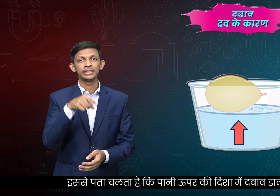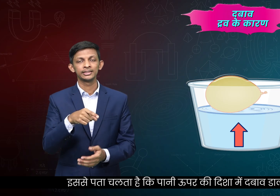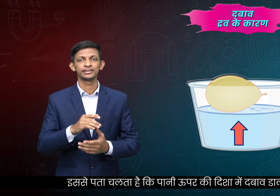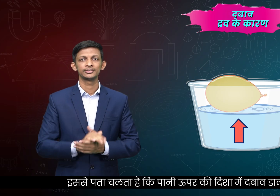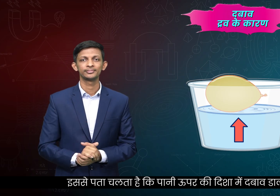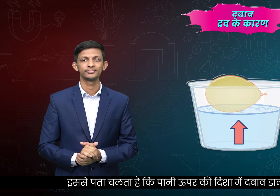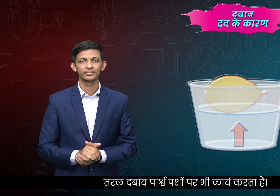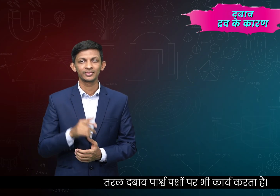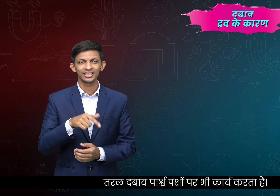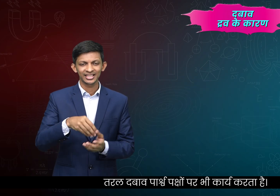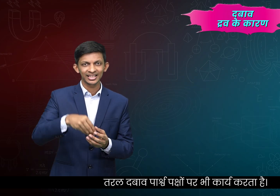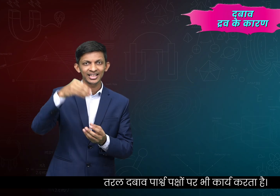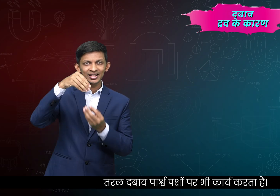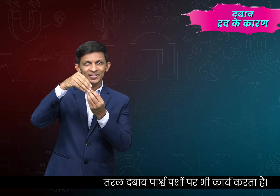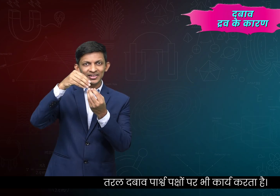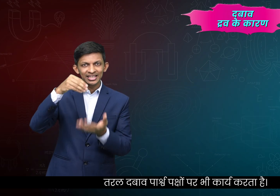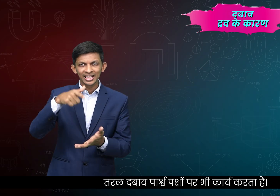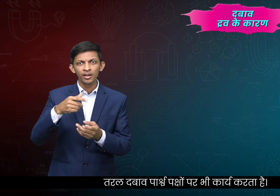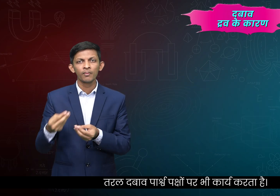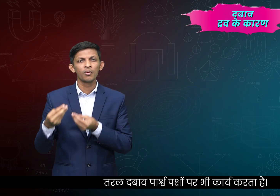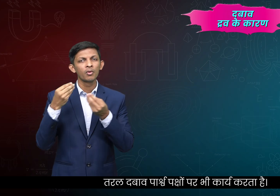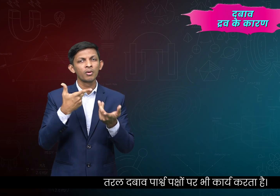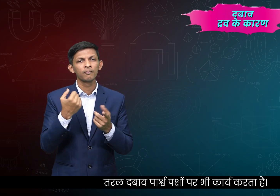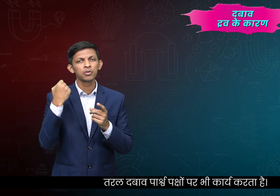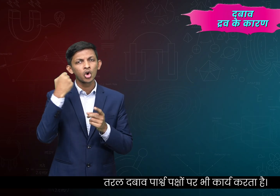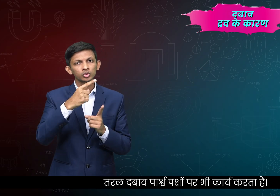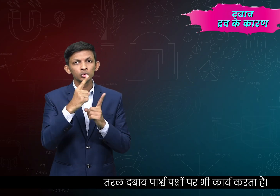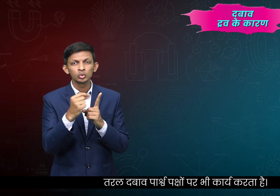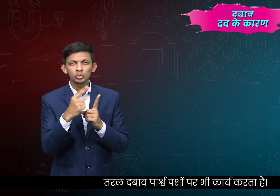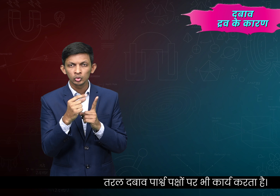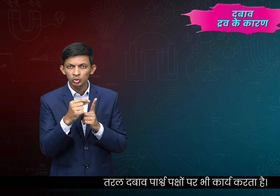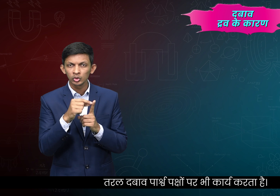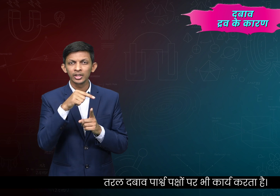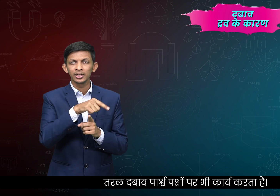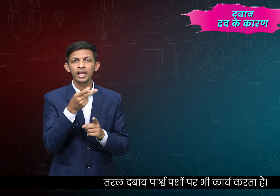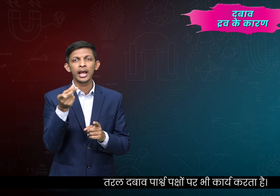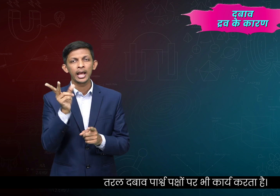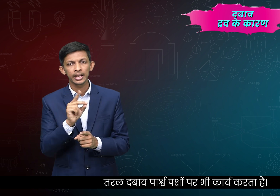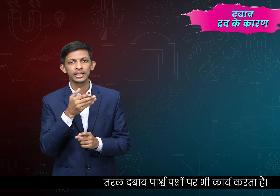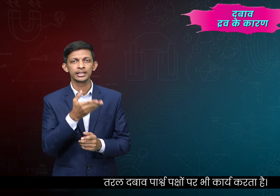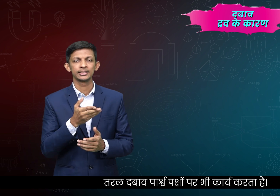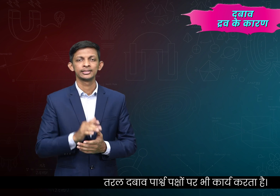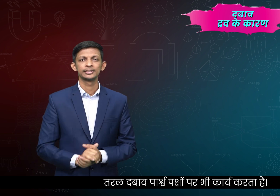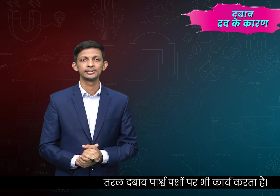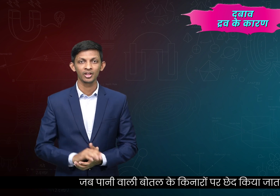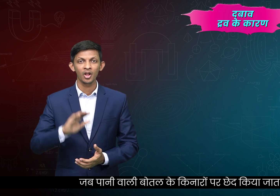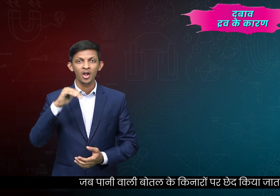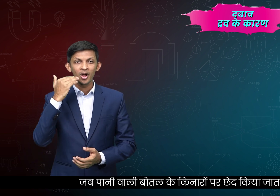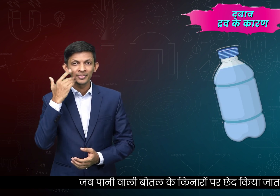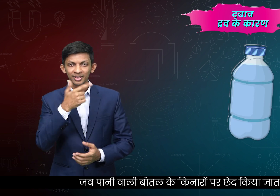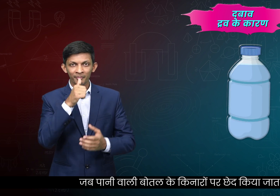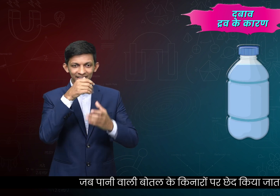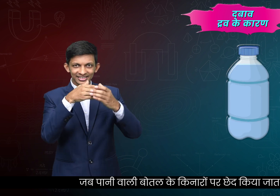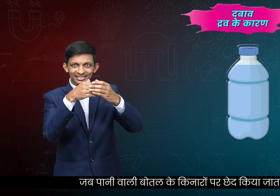है। तरल दबाव पार्श्व पक्षों पर भी कार्य करता है।